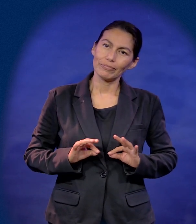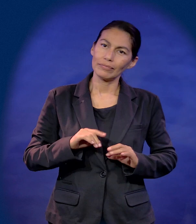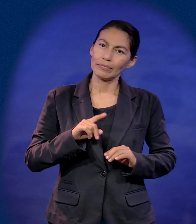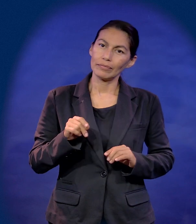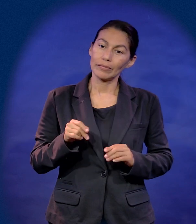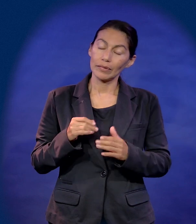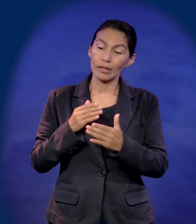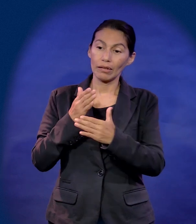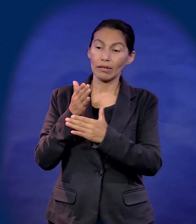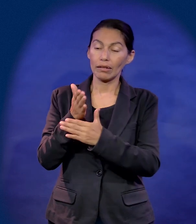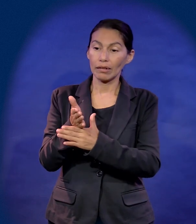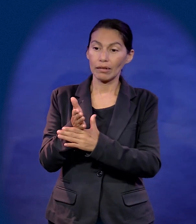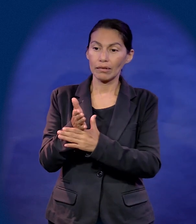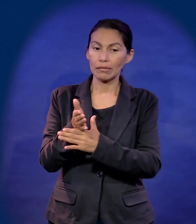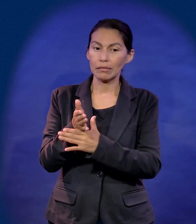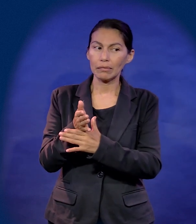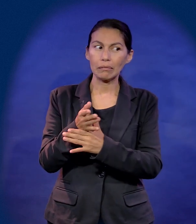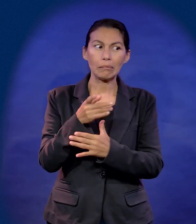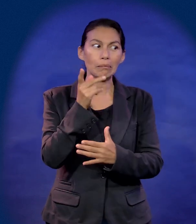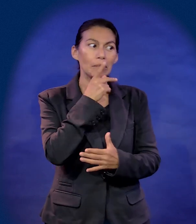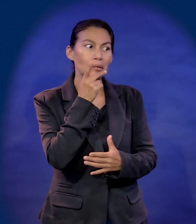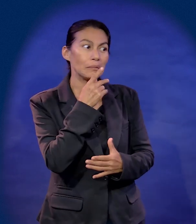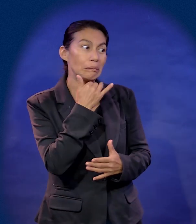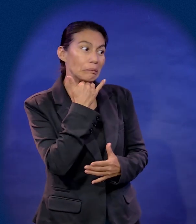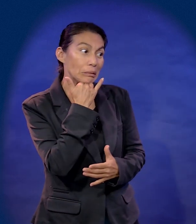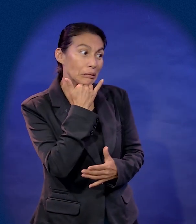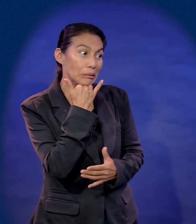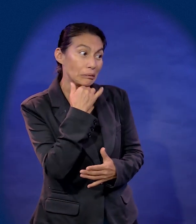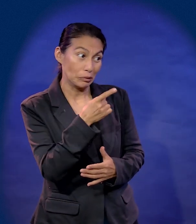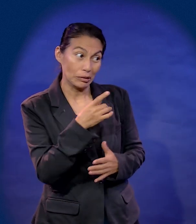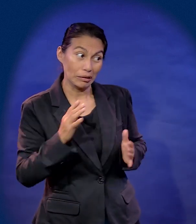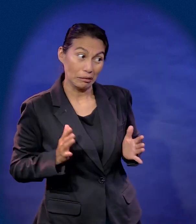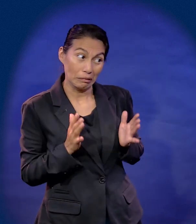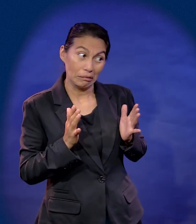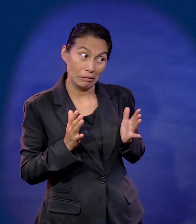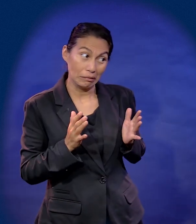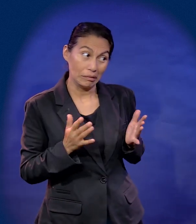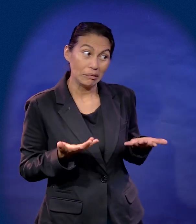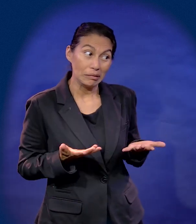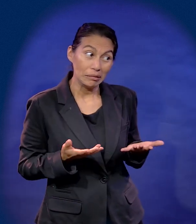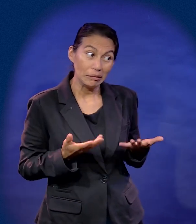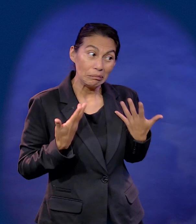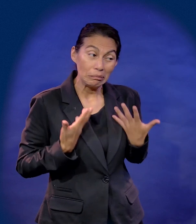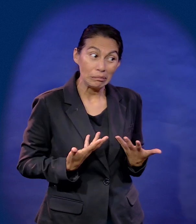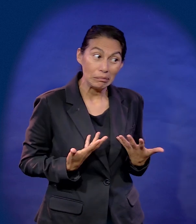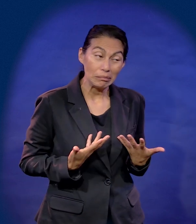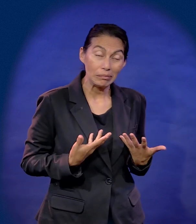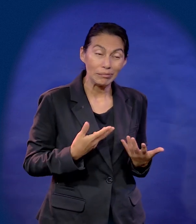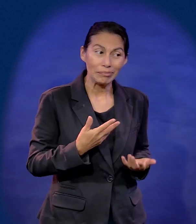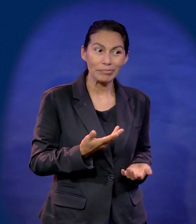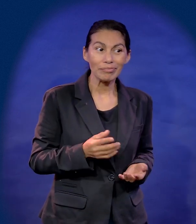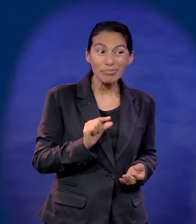decir. Cuando entré, el muchacho me ve y dice, pastor, discúlpeme, ¿lo asusté un poquito?